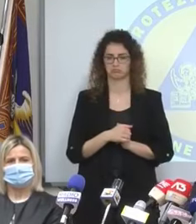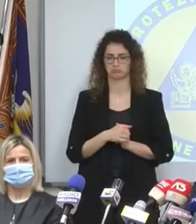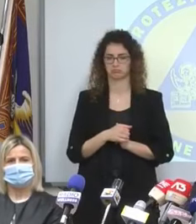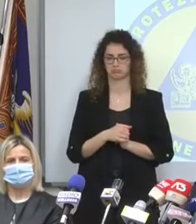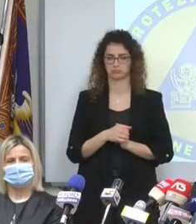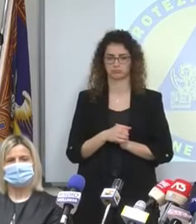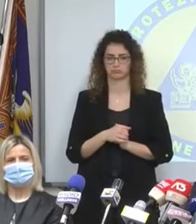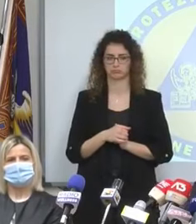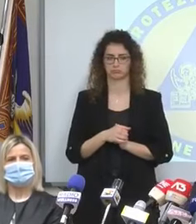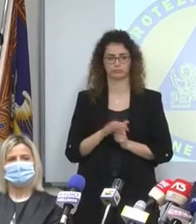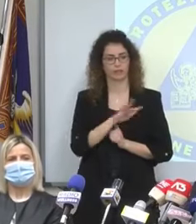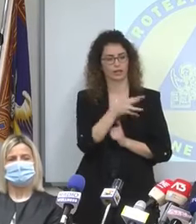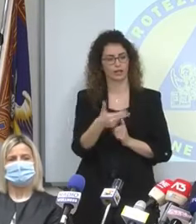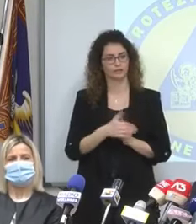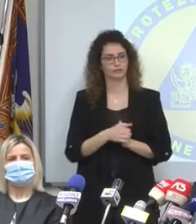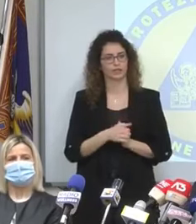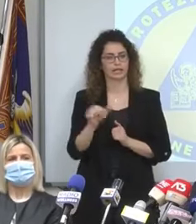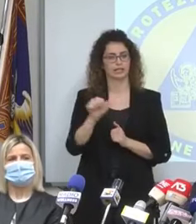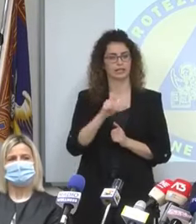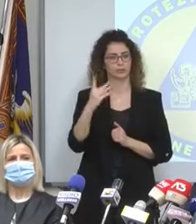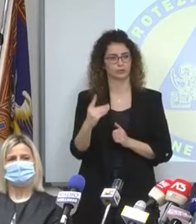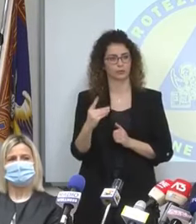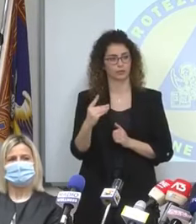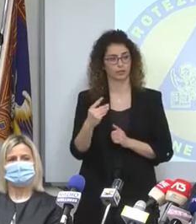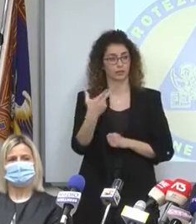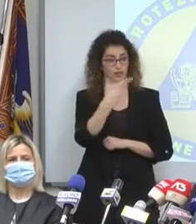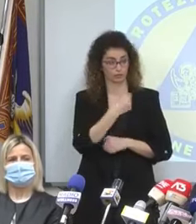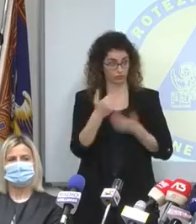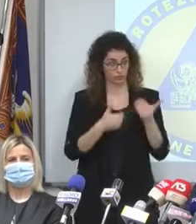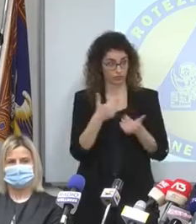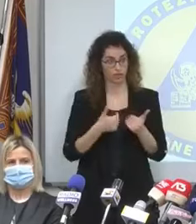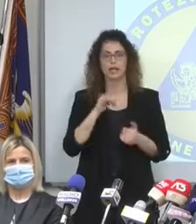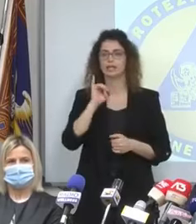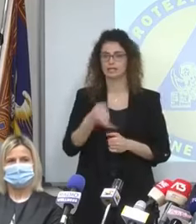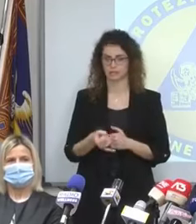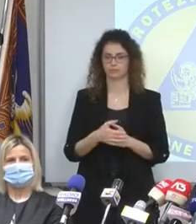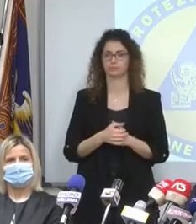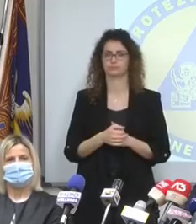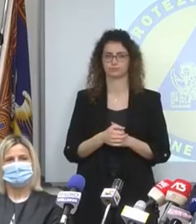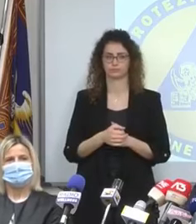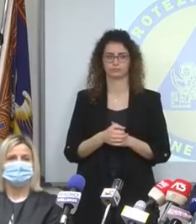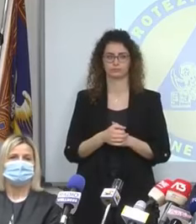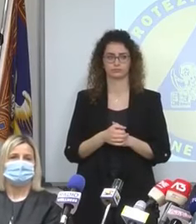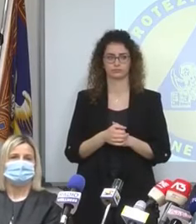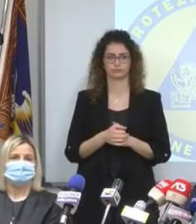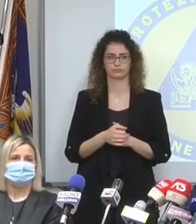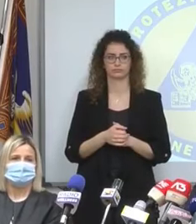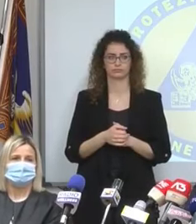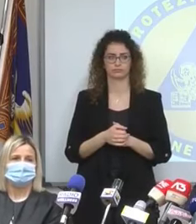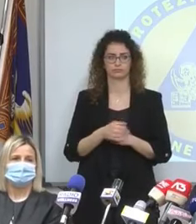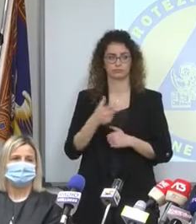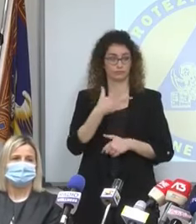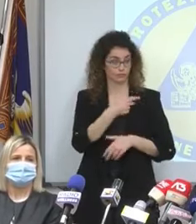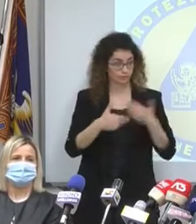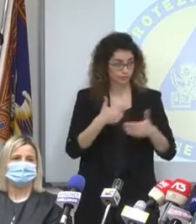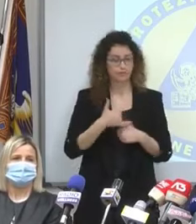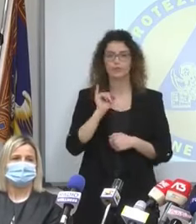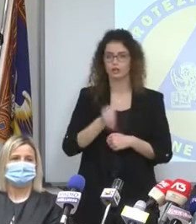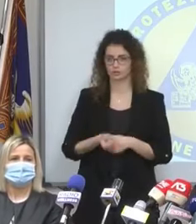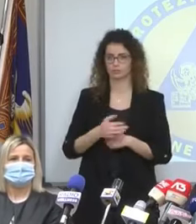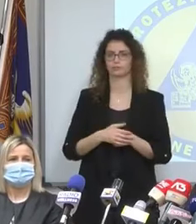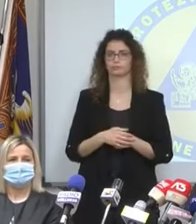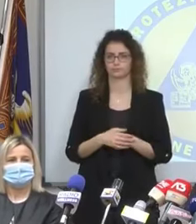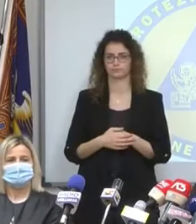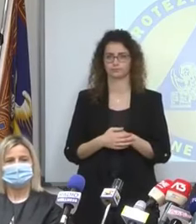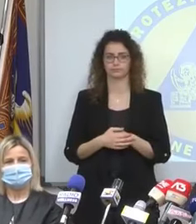risulta. L'altra cosa, sabato e domenica allora si vaccina, nel senso che avete già mangiato tutto? Sì. Si continua a vaccinare, avete ancora